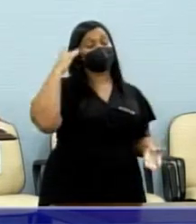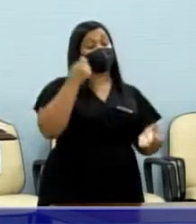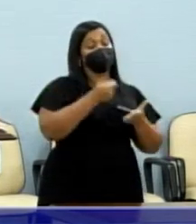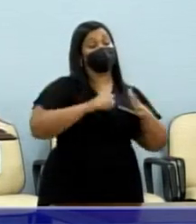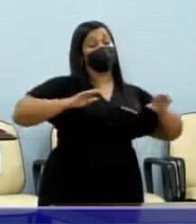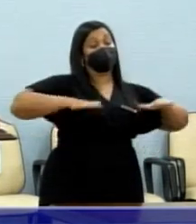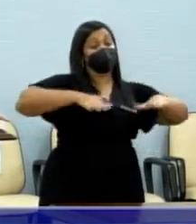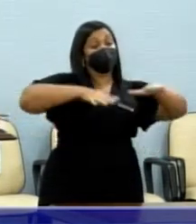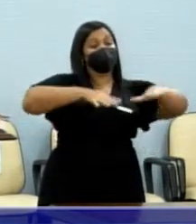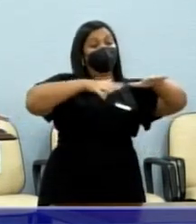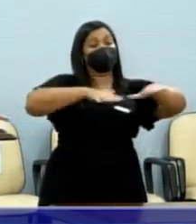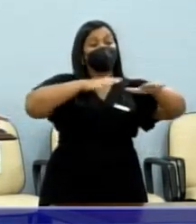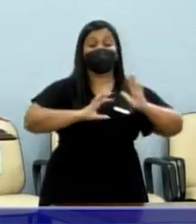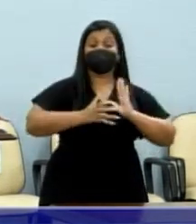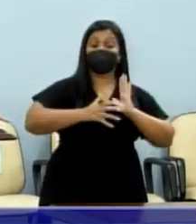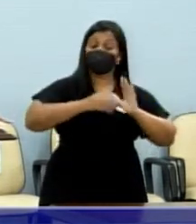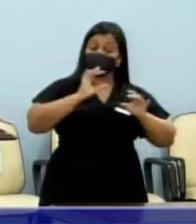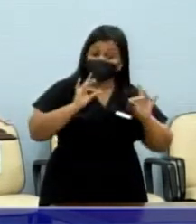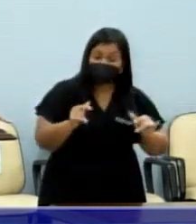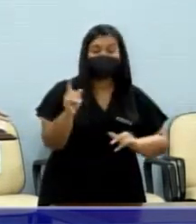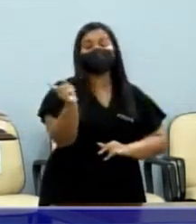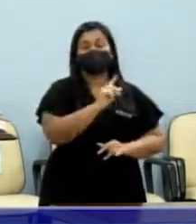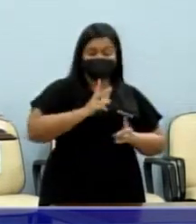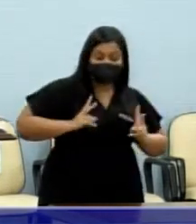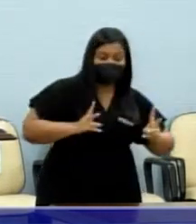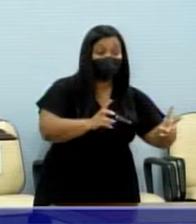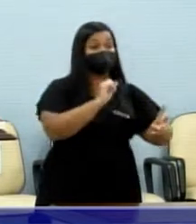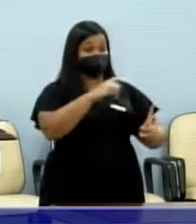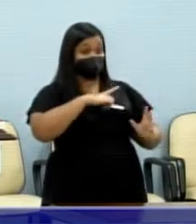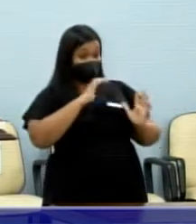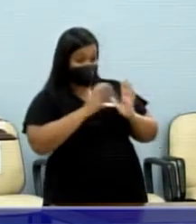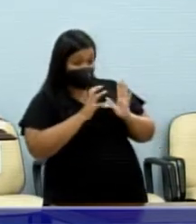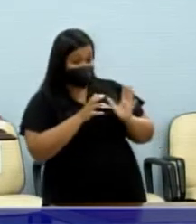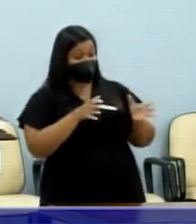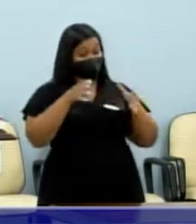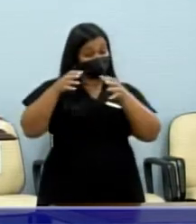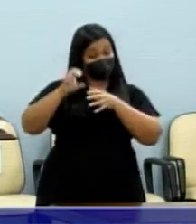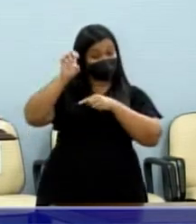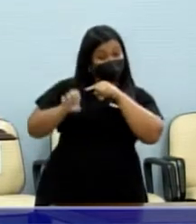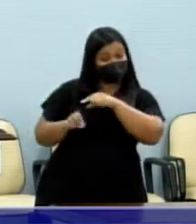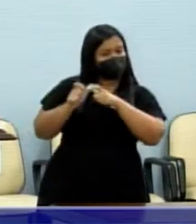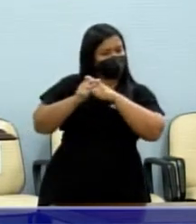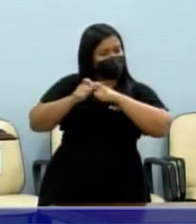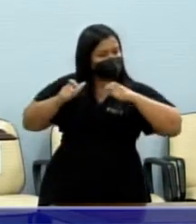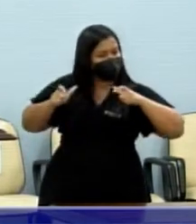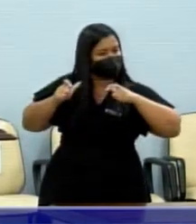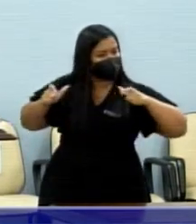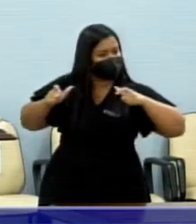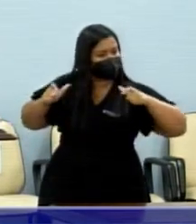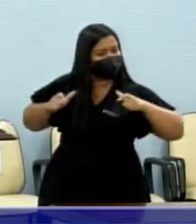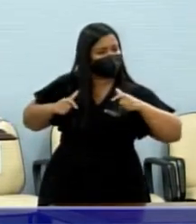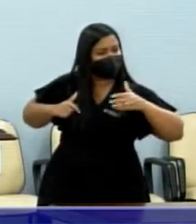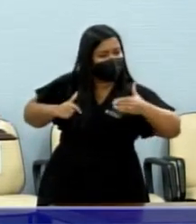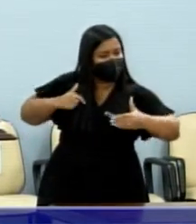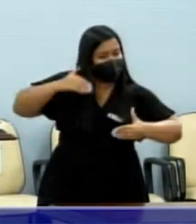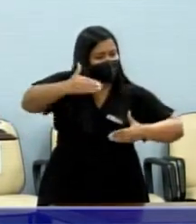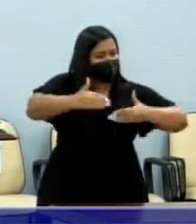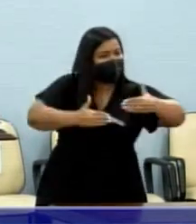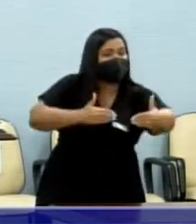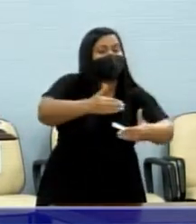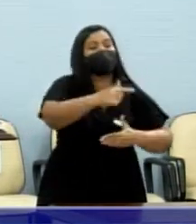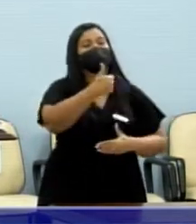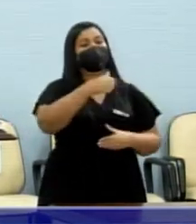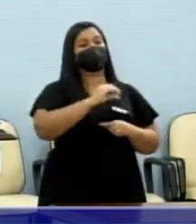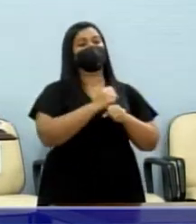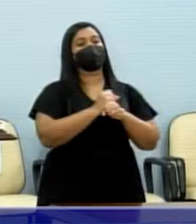mas o partido não acabou, continua existindo. E se tem um partido de esquerda que cresce a passos largos nos últimos